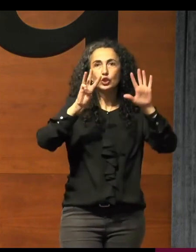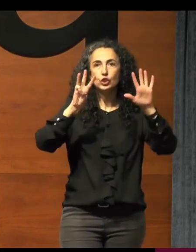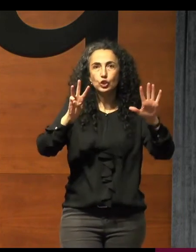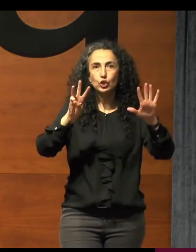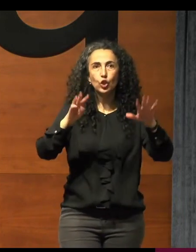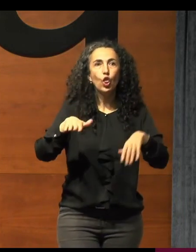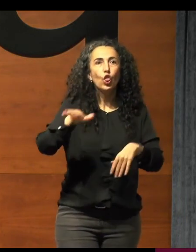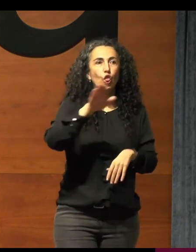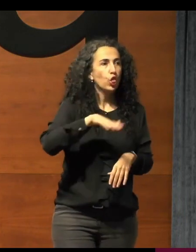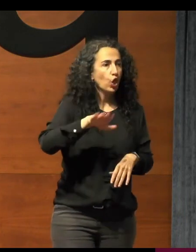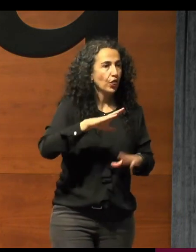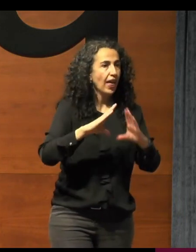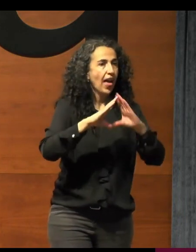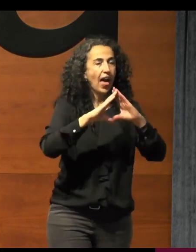y llegamos al año 2008,